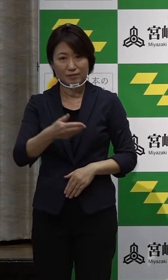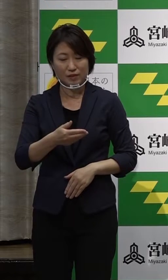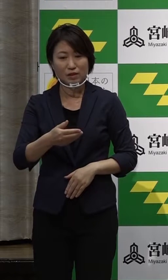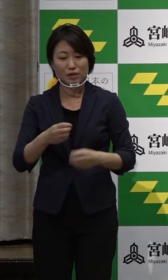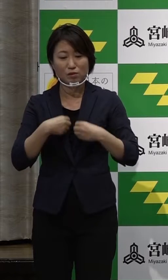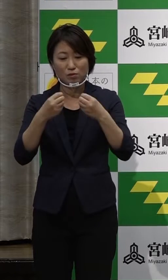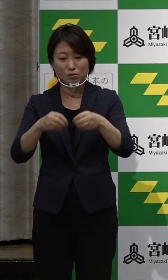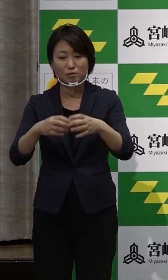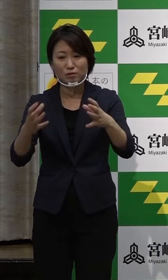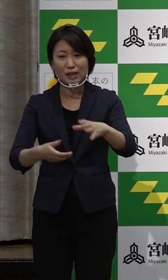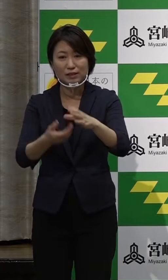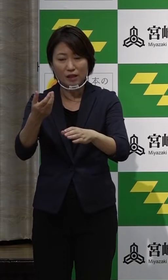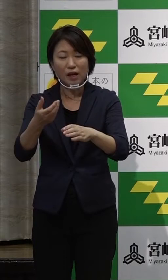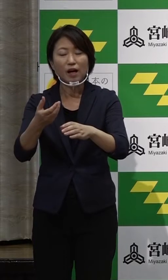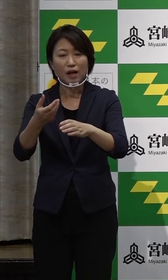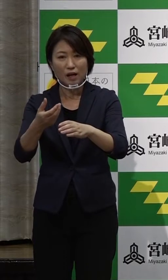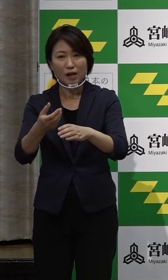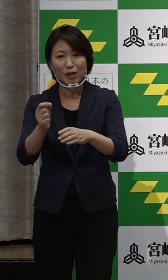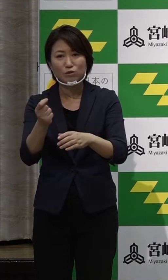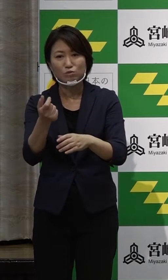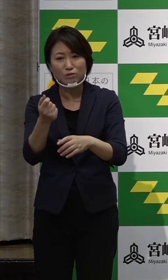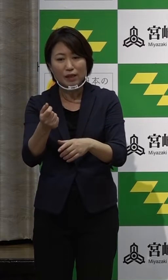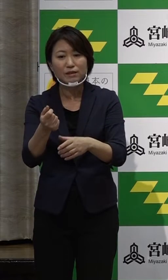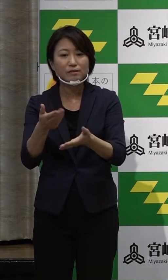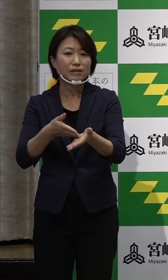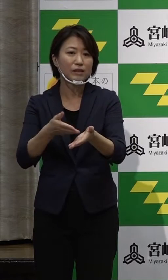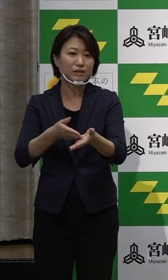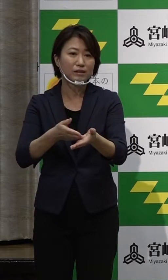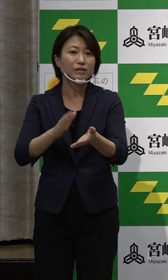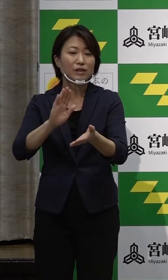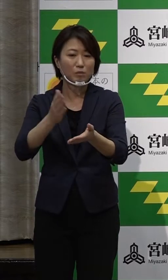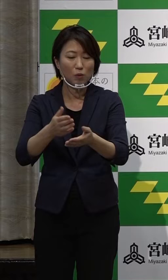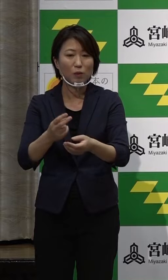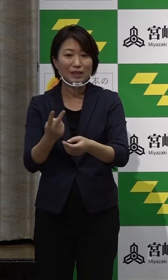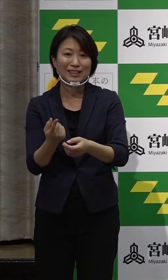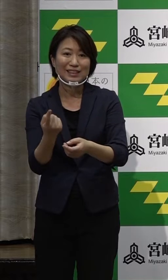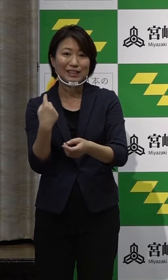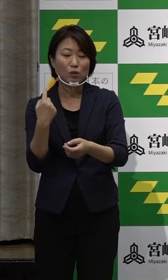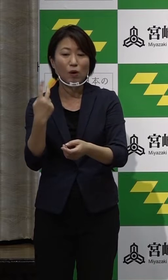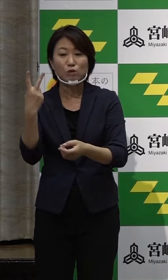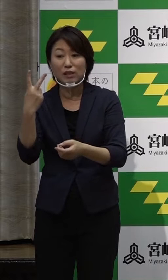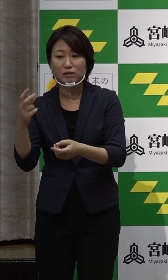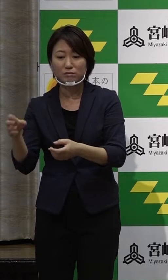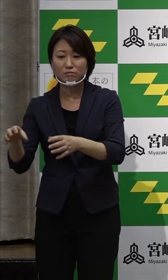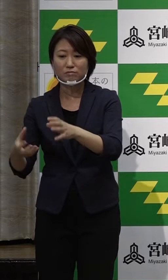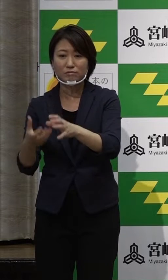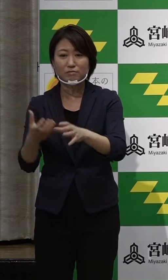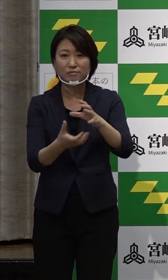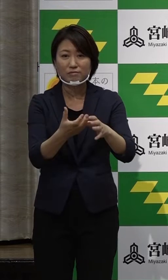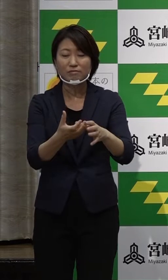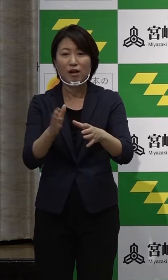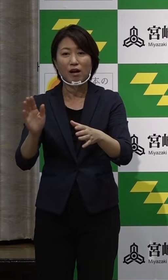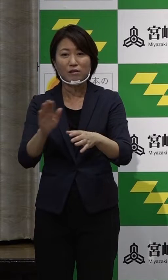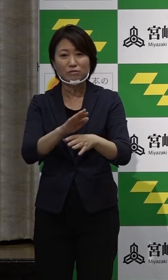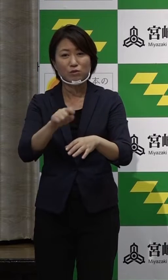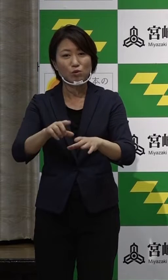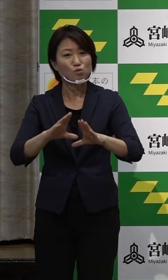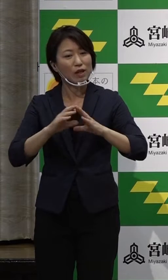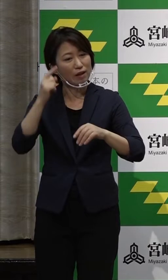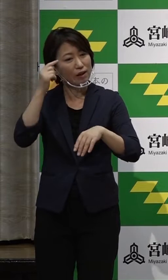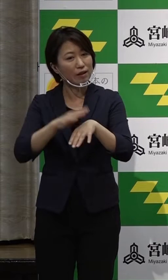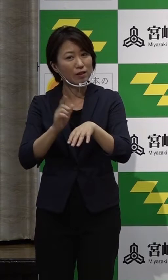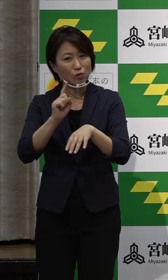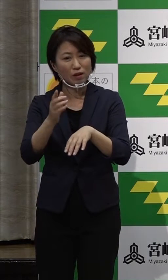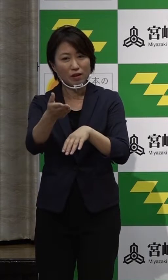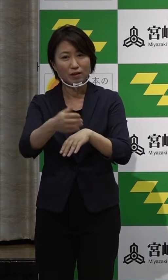は少なく防げているということなんですが、昨日、2件発生しているということで、それについての受け止めいかがでしょうか。 は